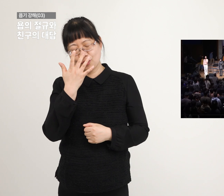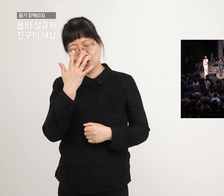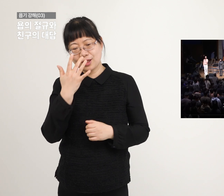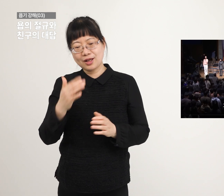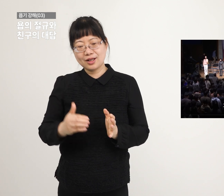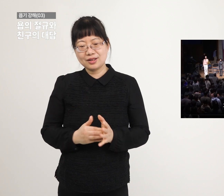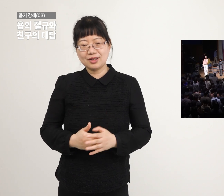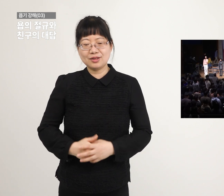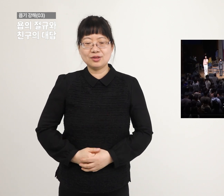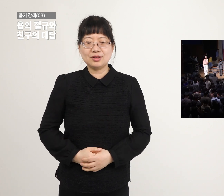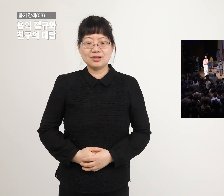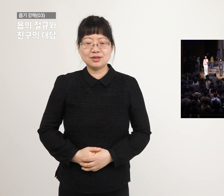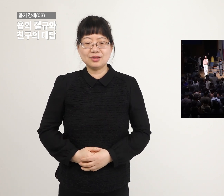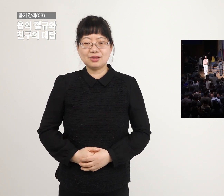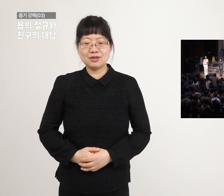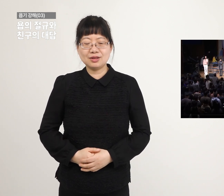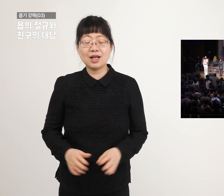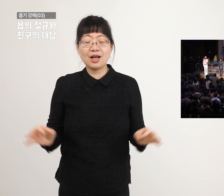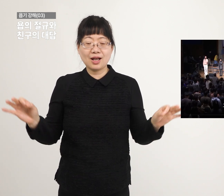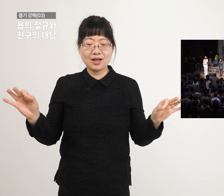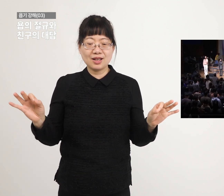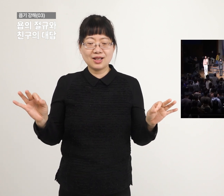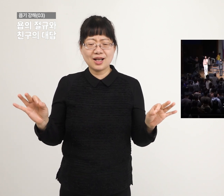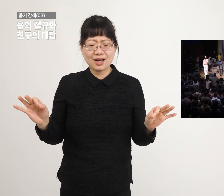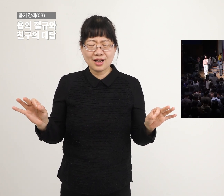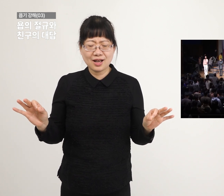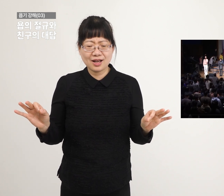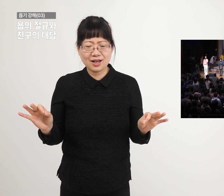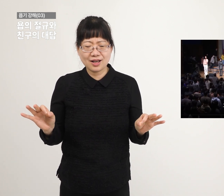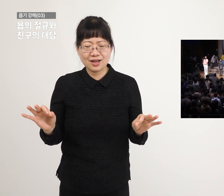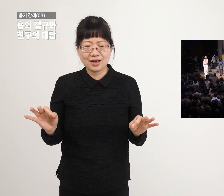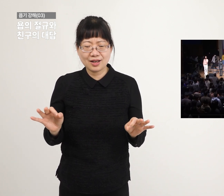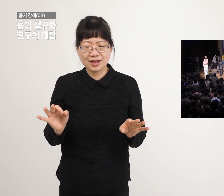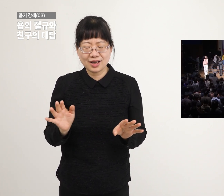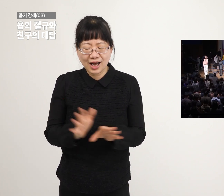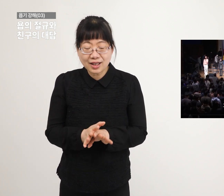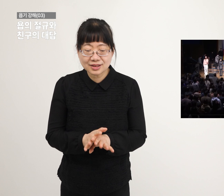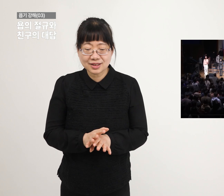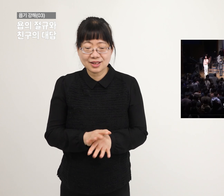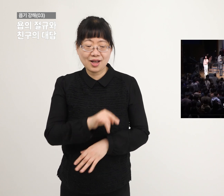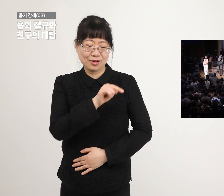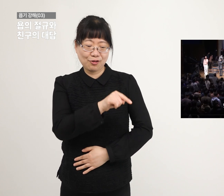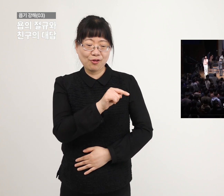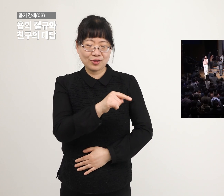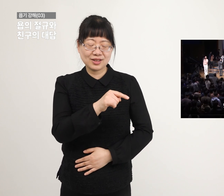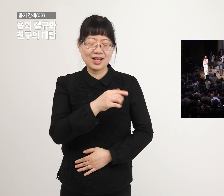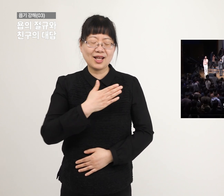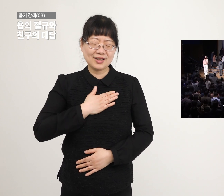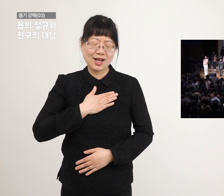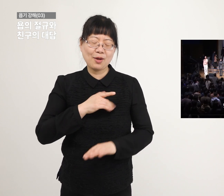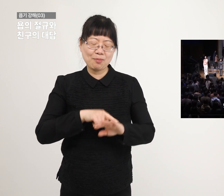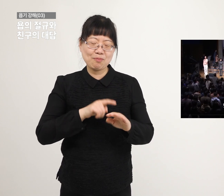곧 사라질 것에 내 맘 두네.